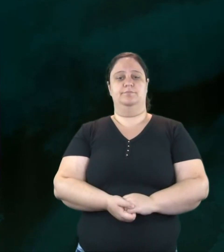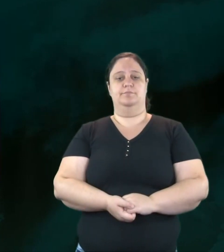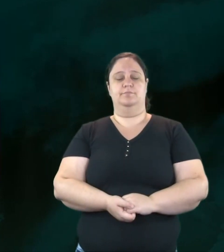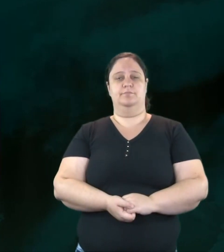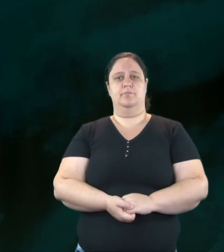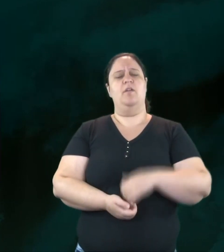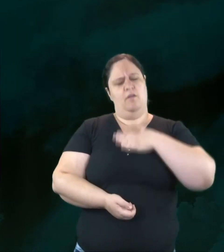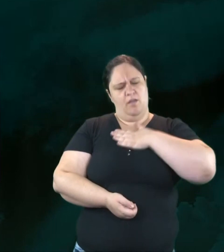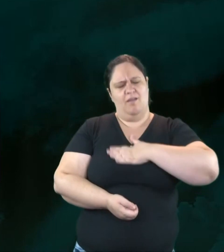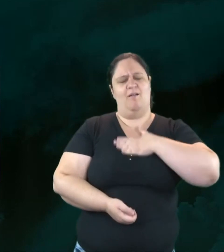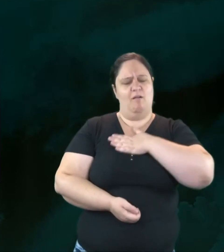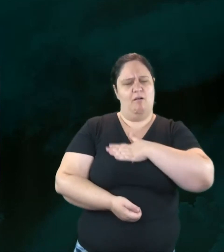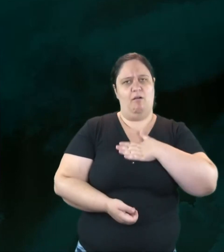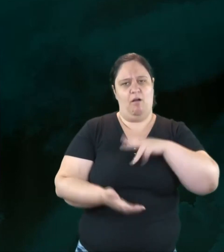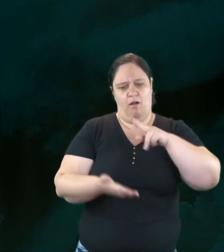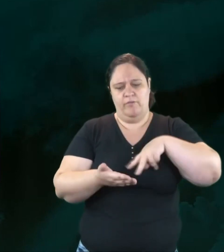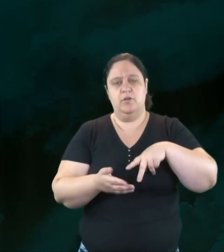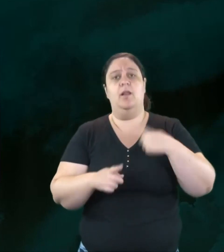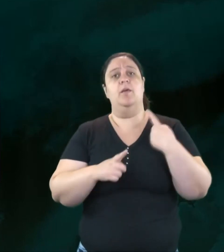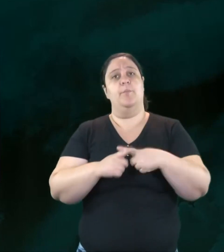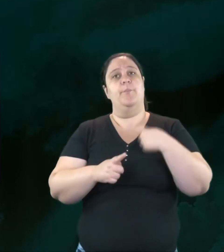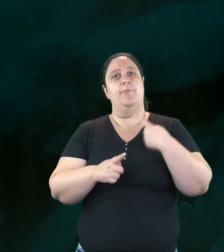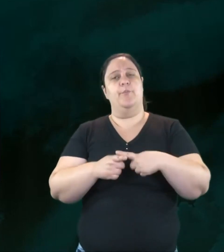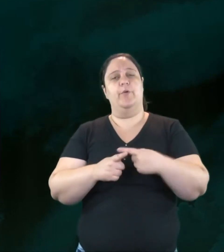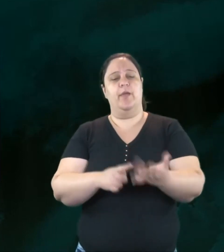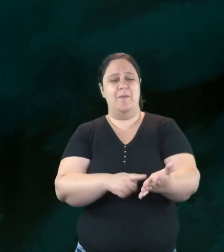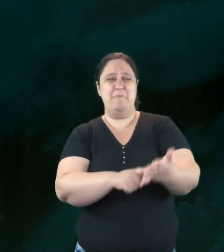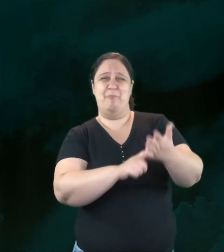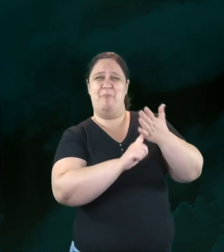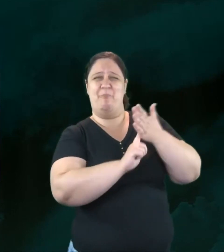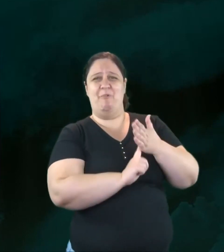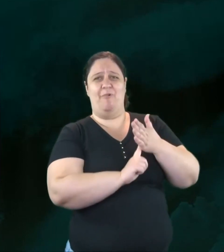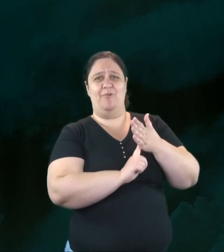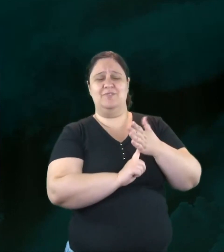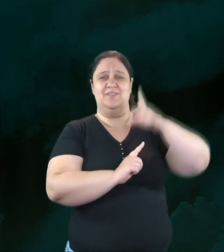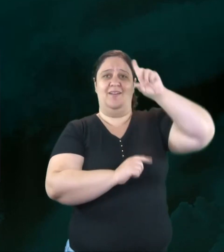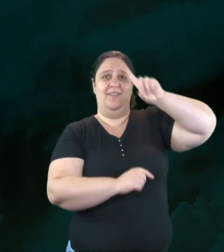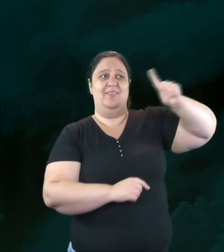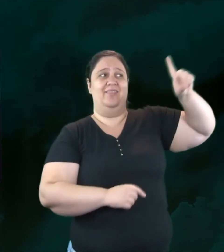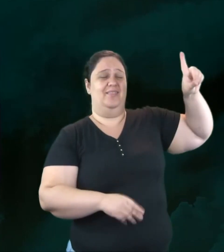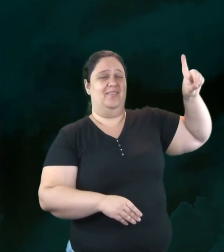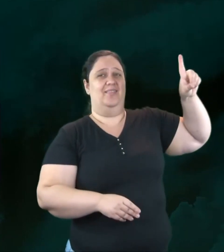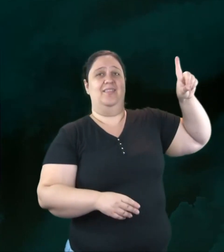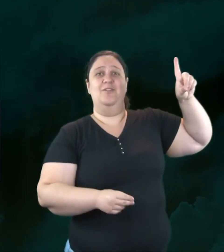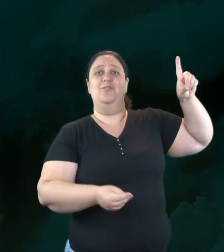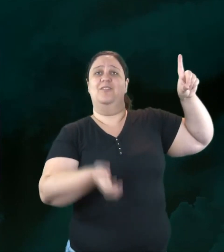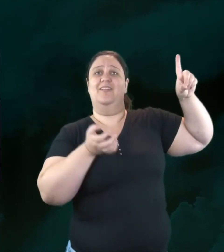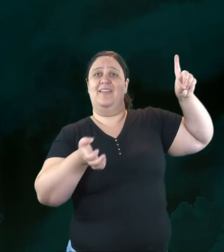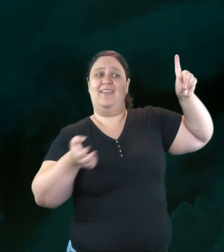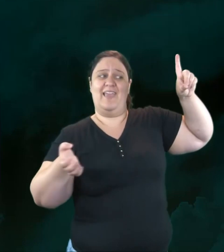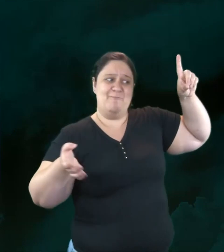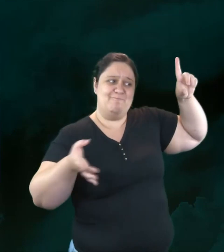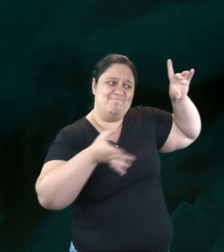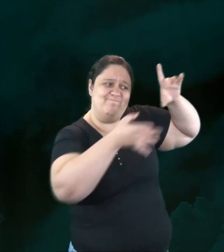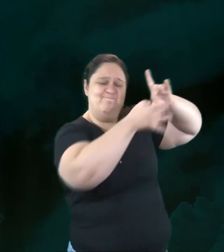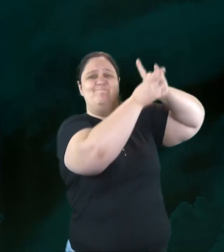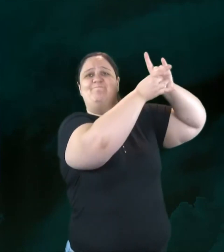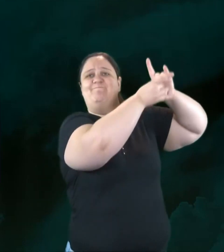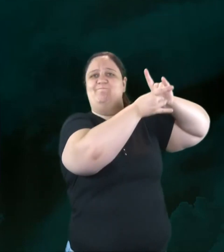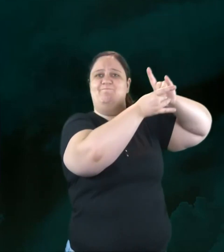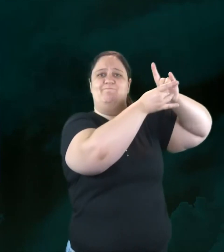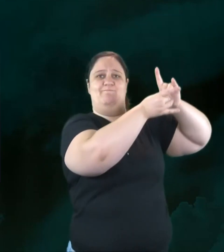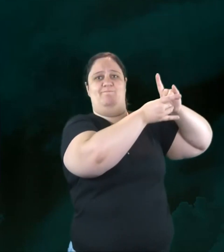que eu gosto muito, porque é um salmo que mostra que Deus então quer restaurar o homem,